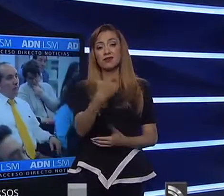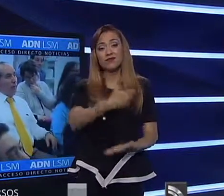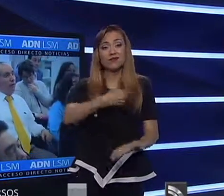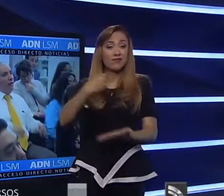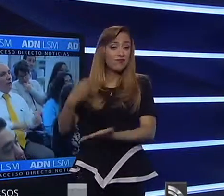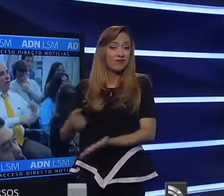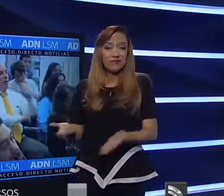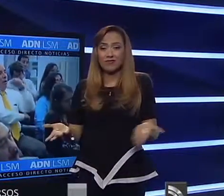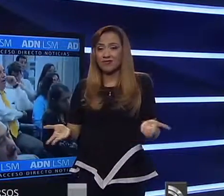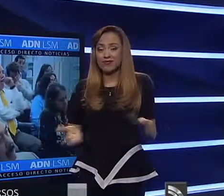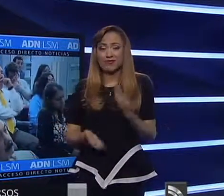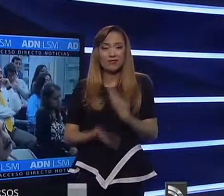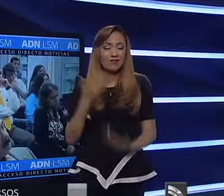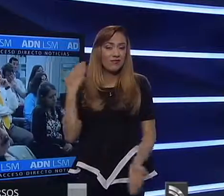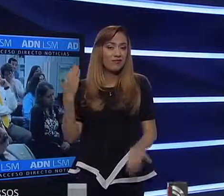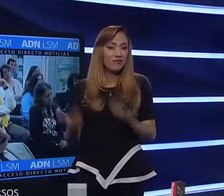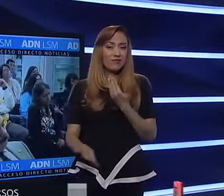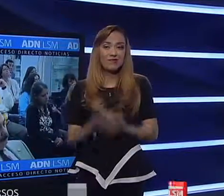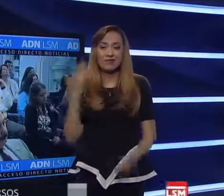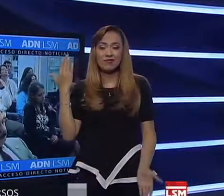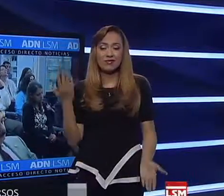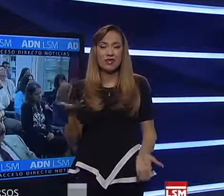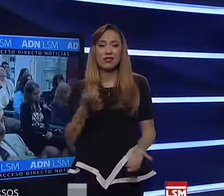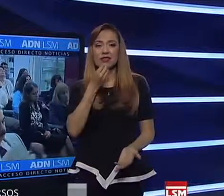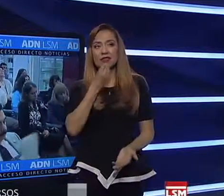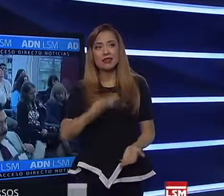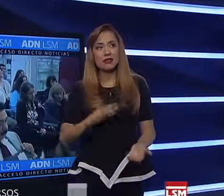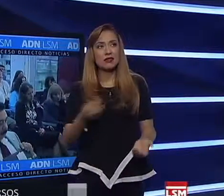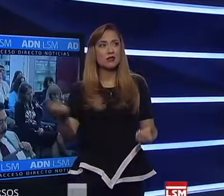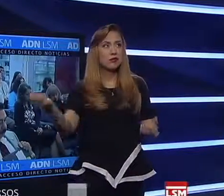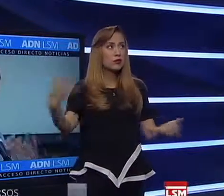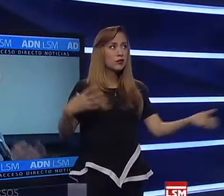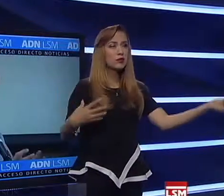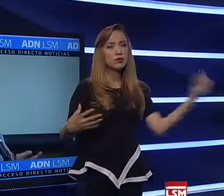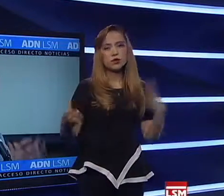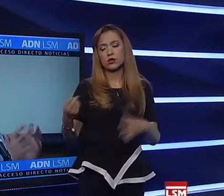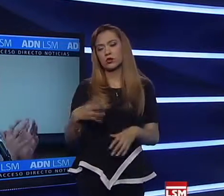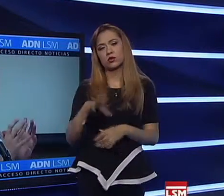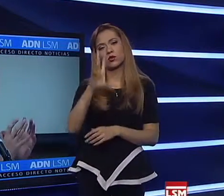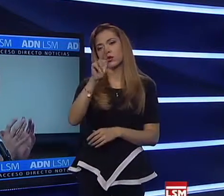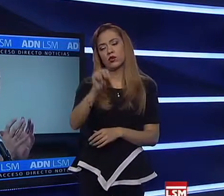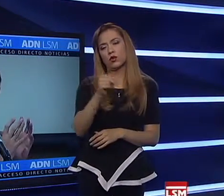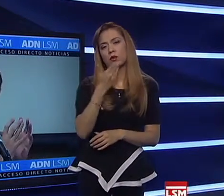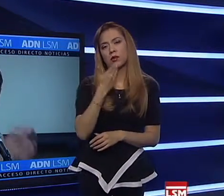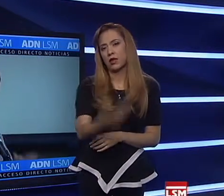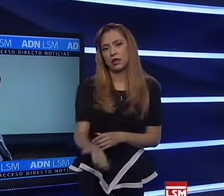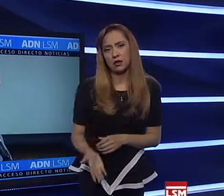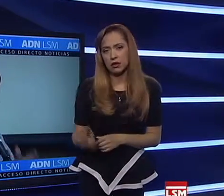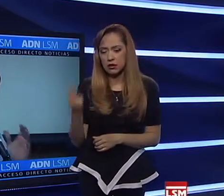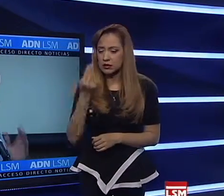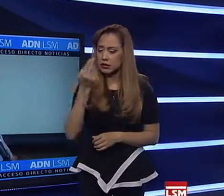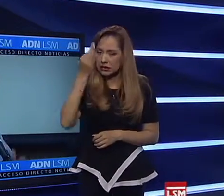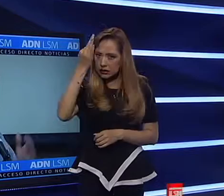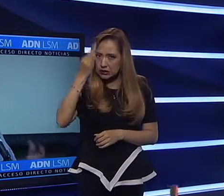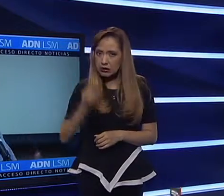Que un órgano como este dependa de las atribuciones de terceros no es sano. El adecuado financiamiento,